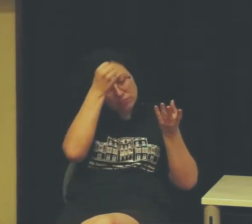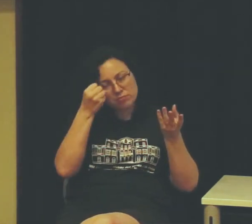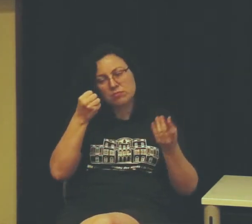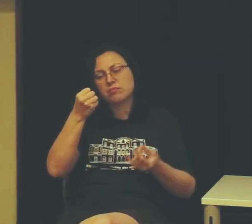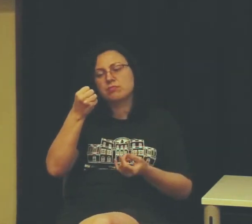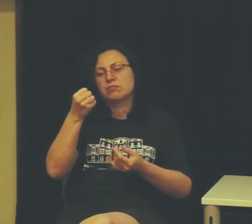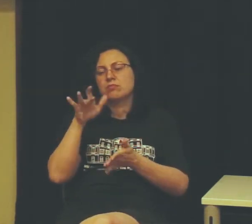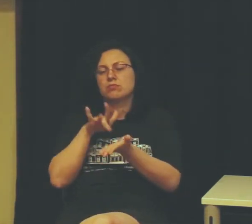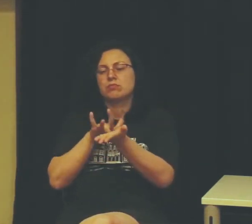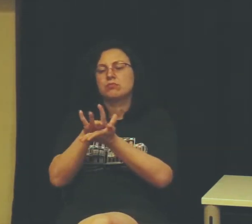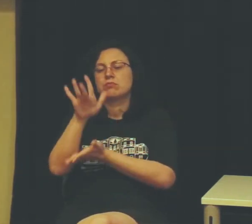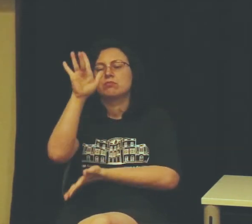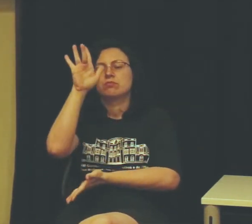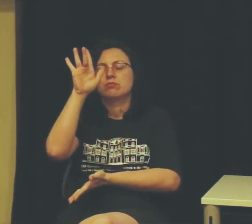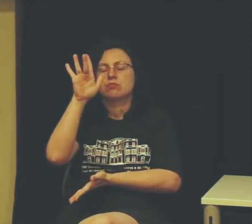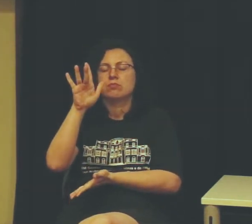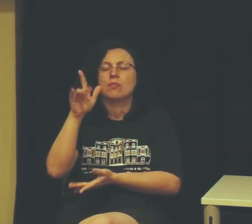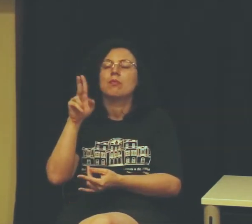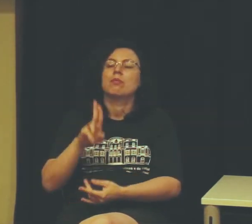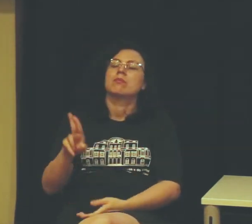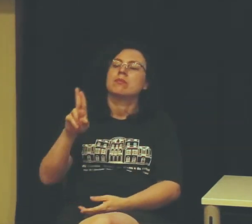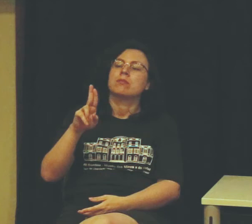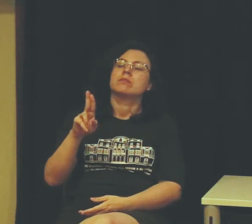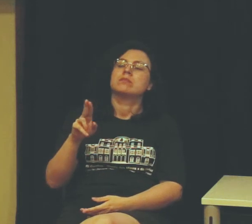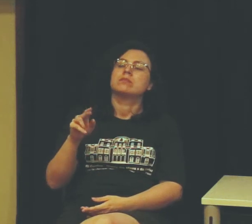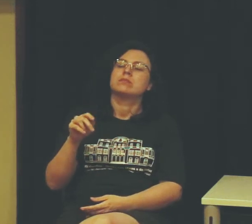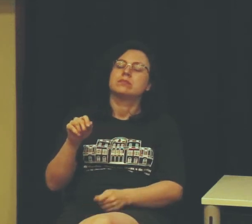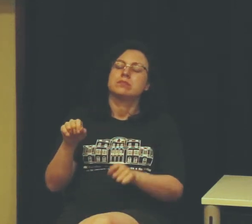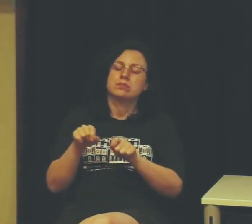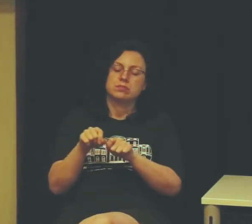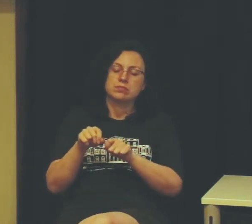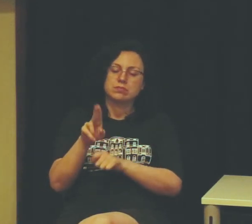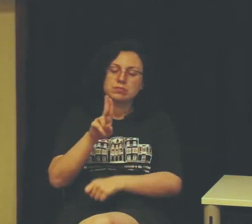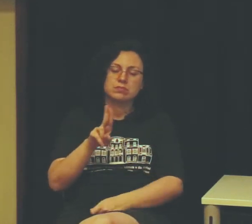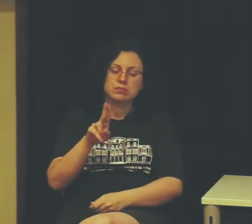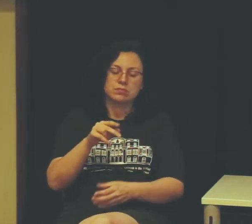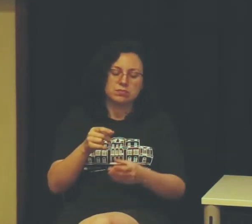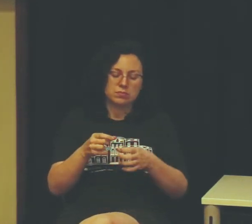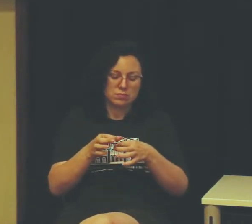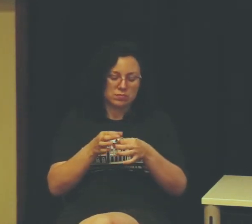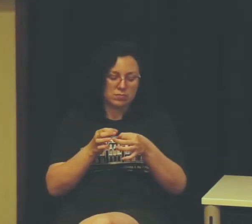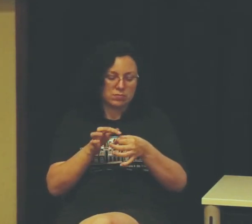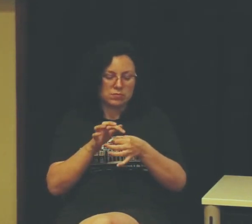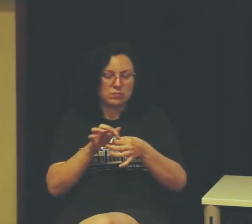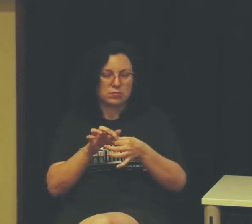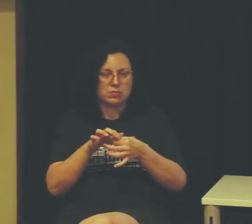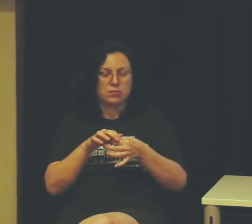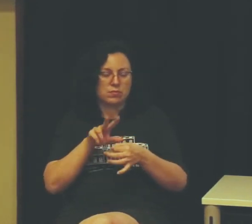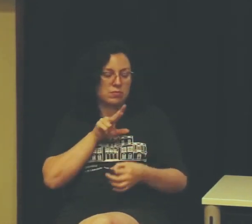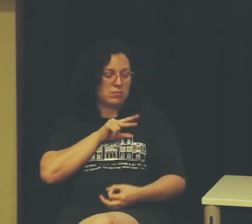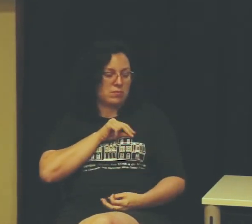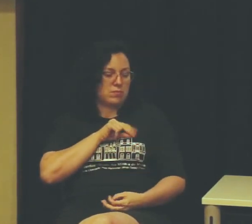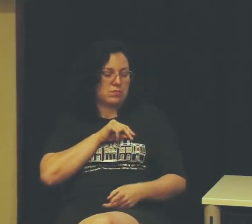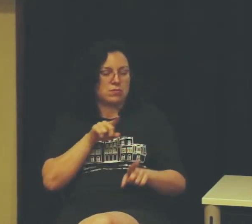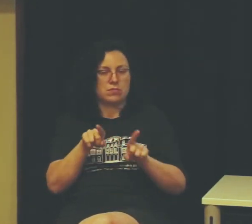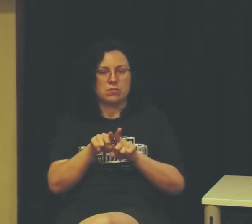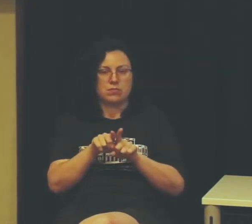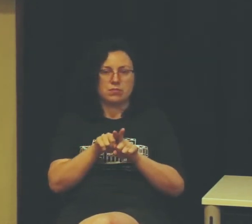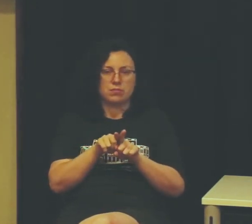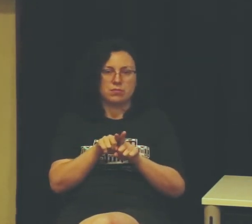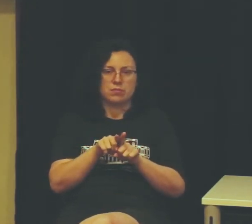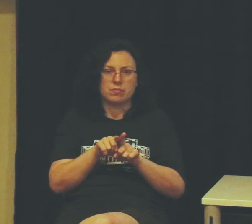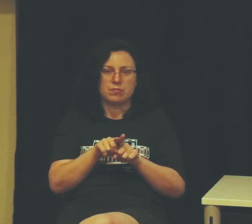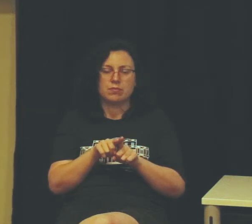que ele mesmo começou a utilizar para fazer moedas e medalhas, como até hoje existe a medalha